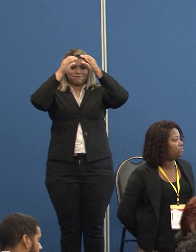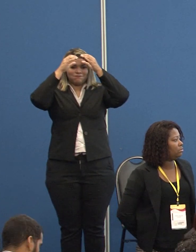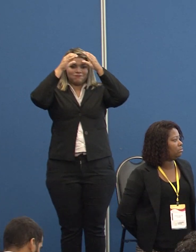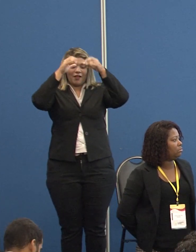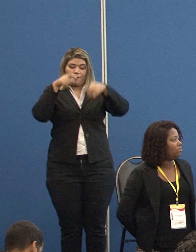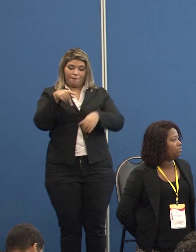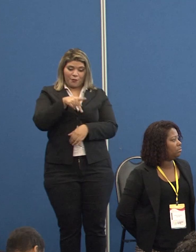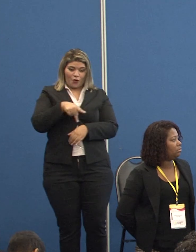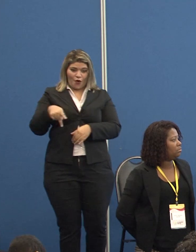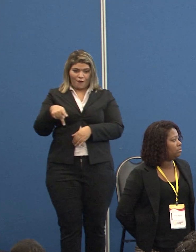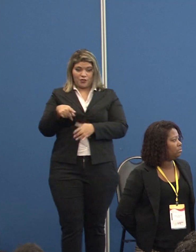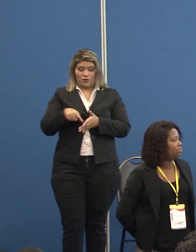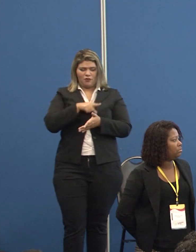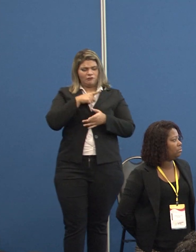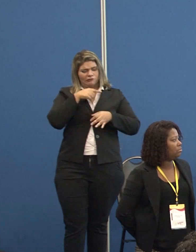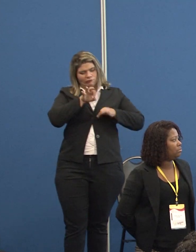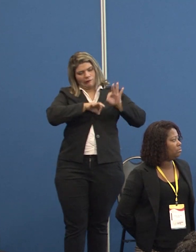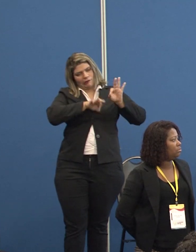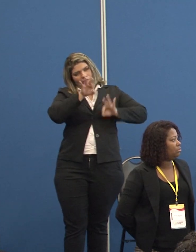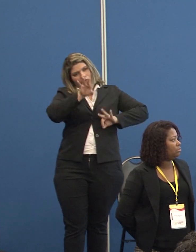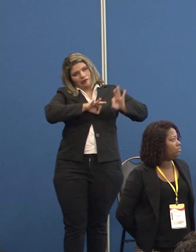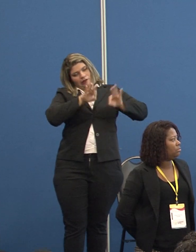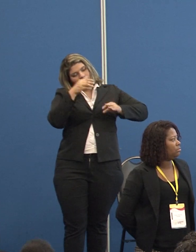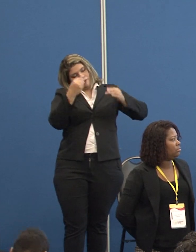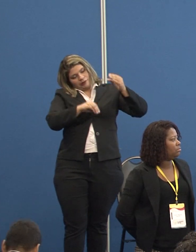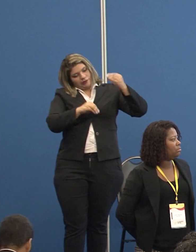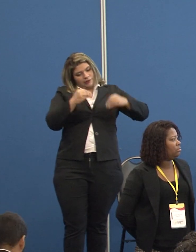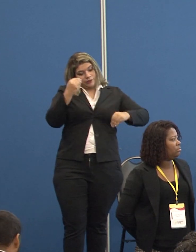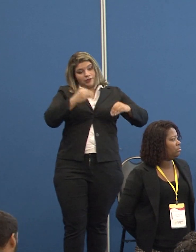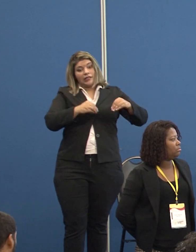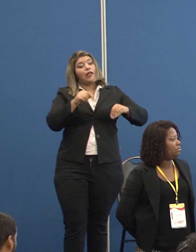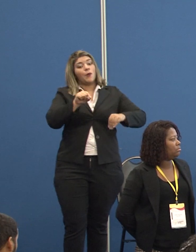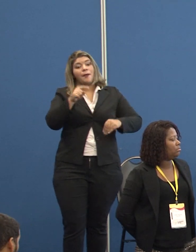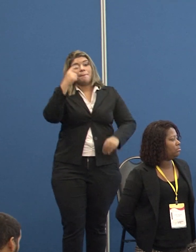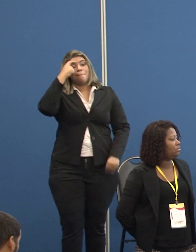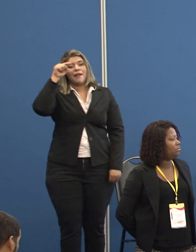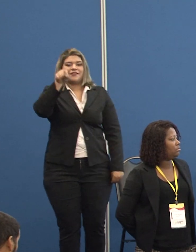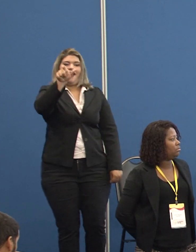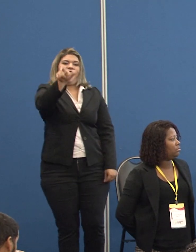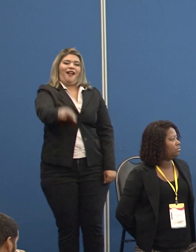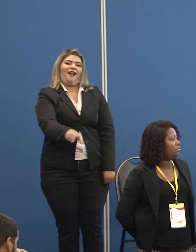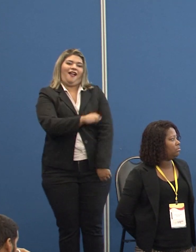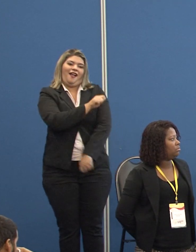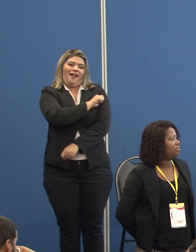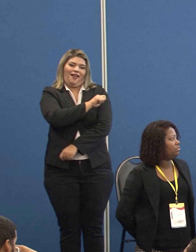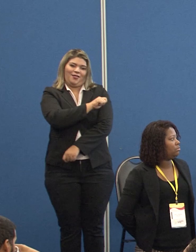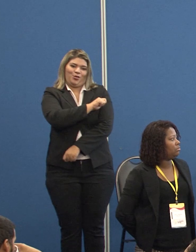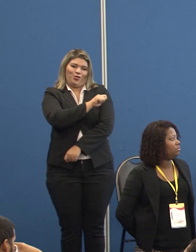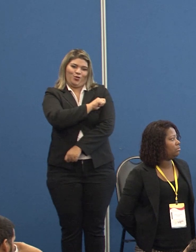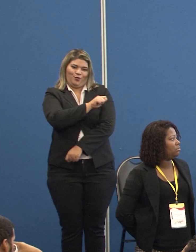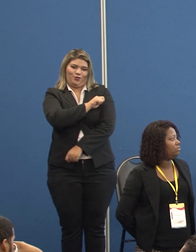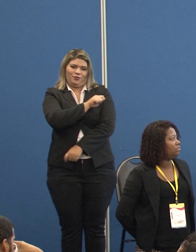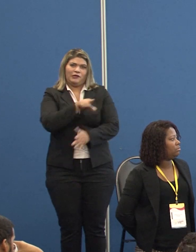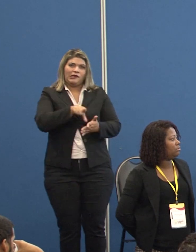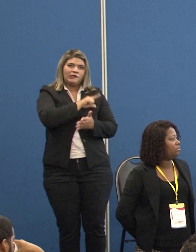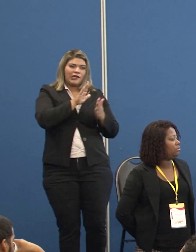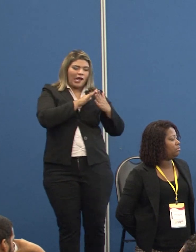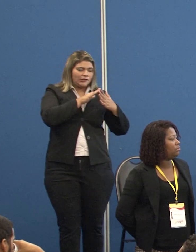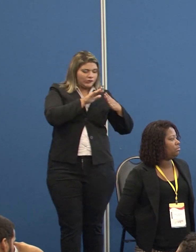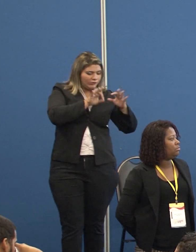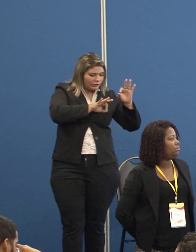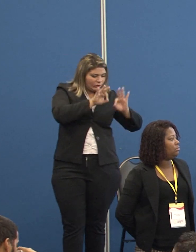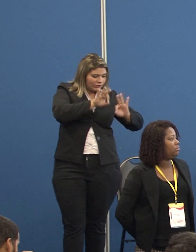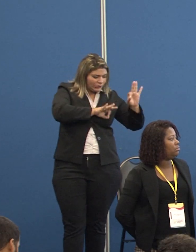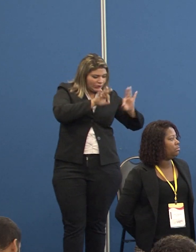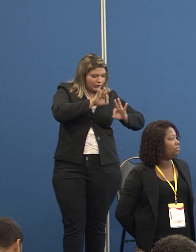professor, na hora que você elabora a unidade, você realmente vai pensar no aluno. Isso que é eu acho que é o que mais me chama a atenção para